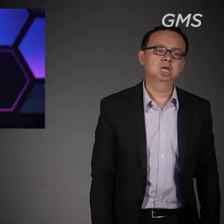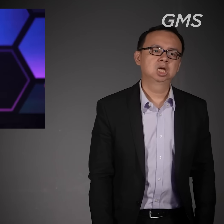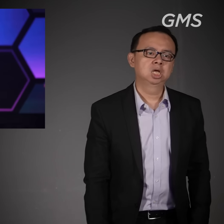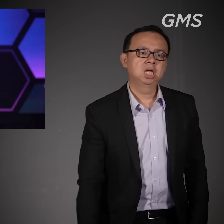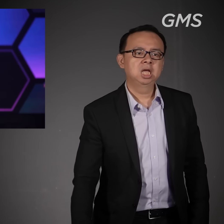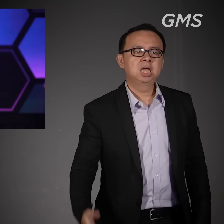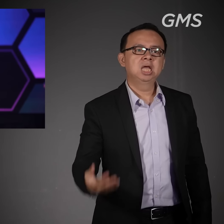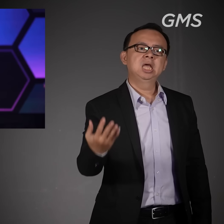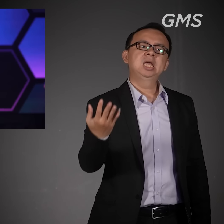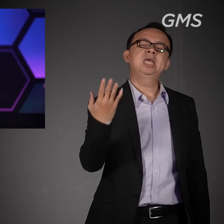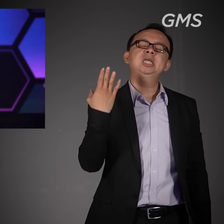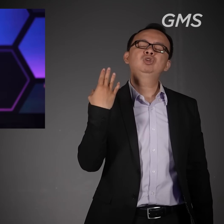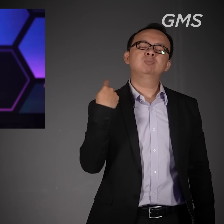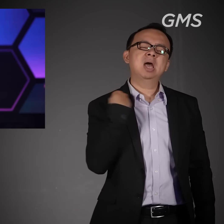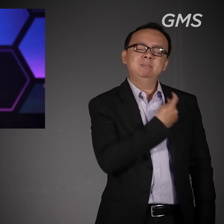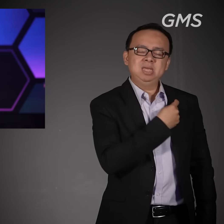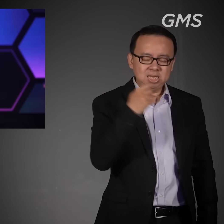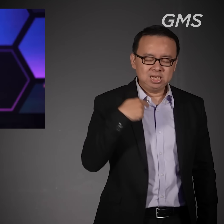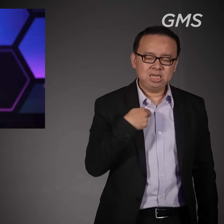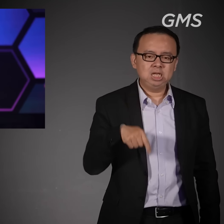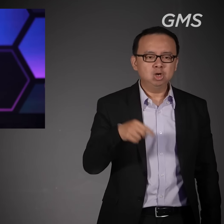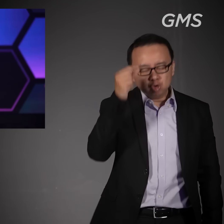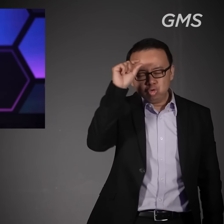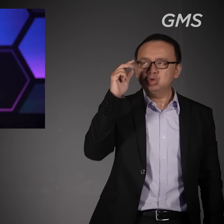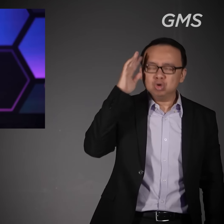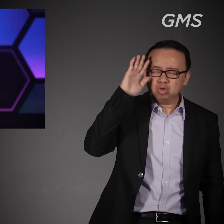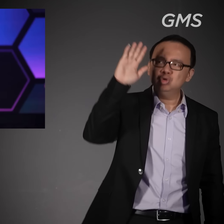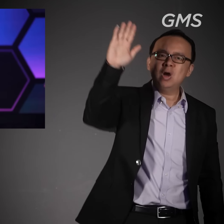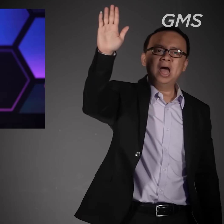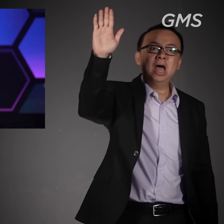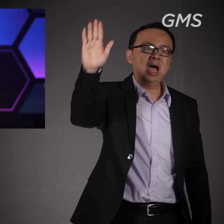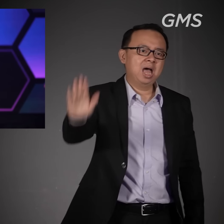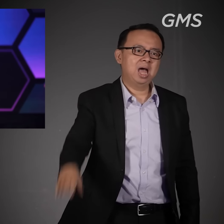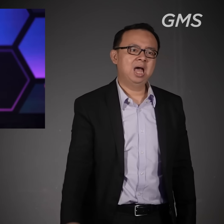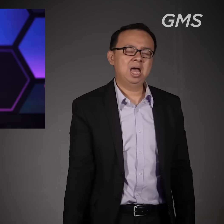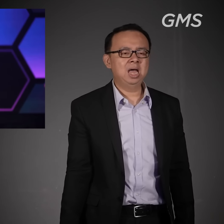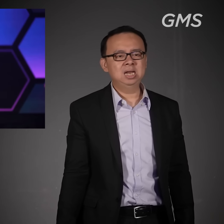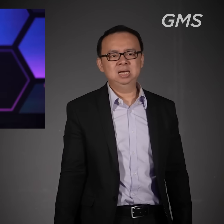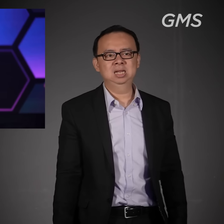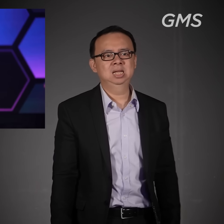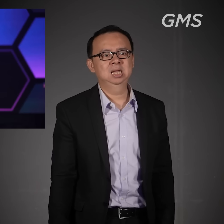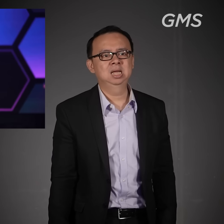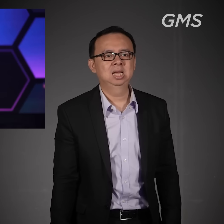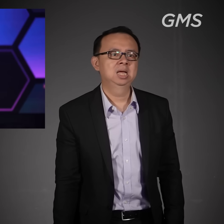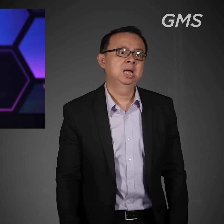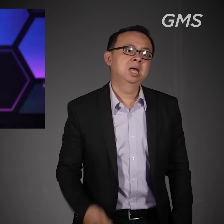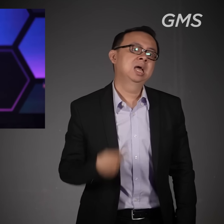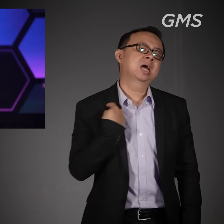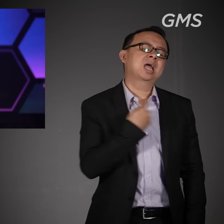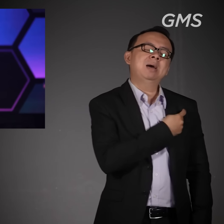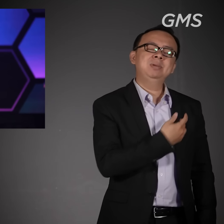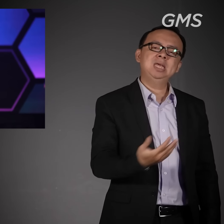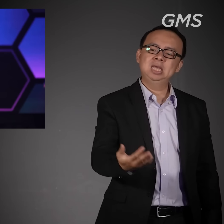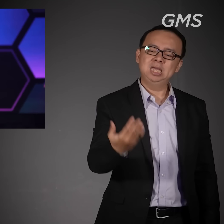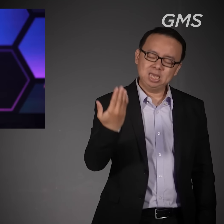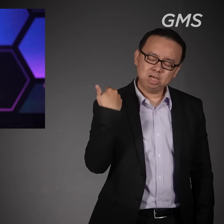kami misionaris-Mu Tuhan. Kami dah hidup bagi kami hidup untuk